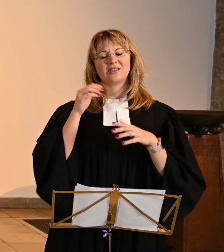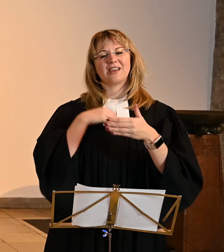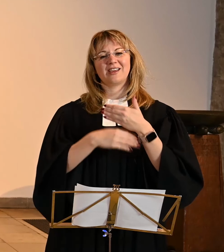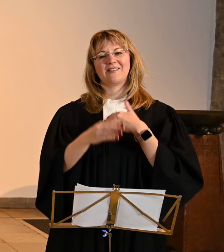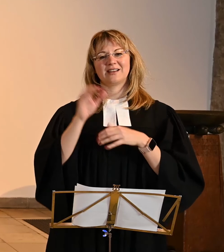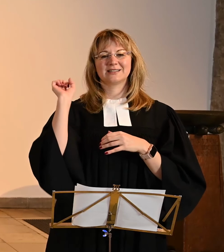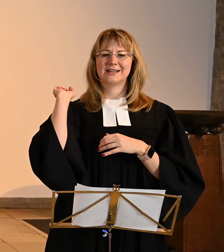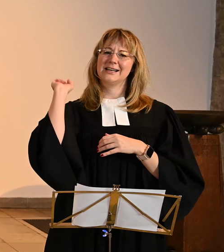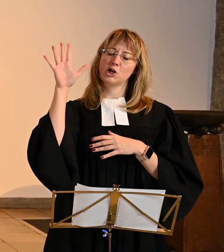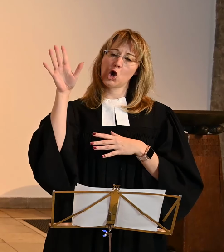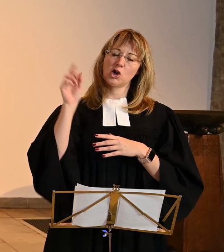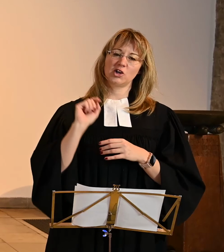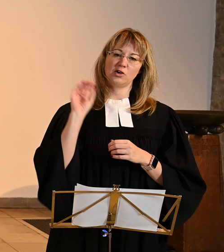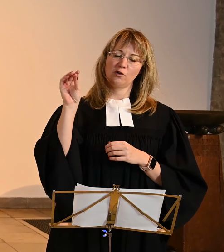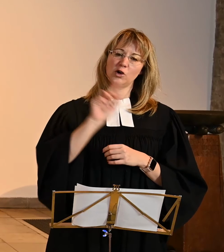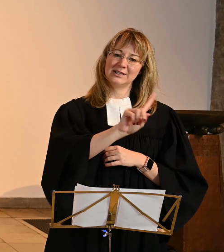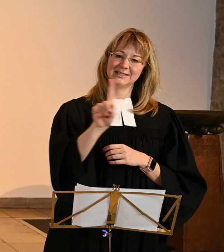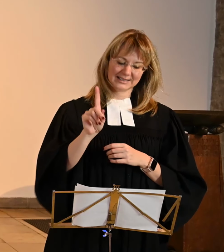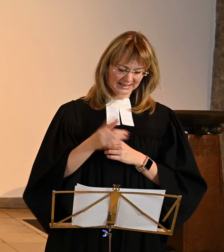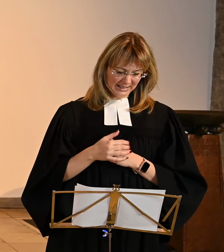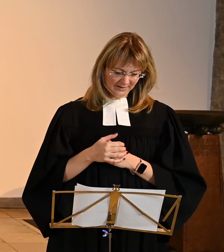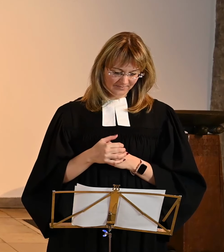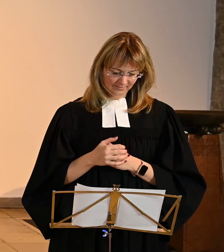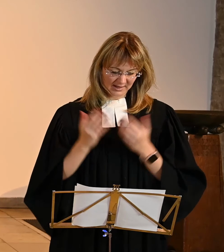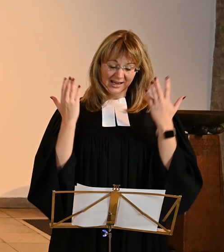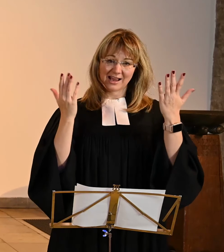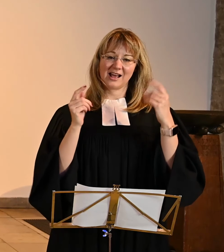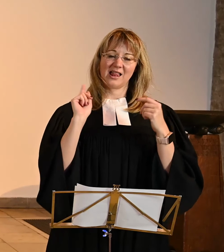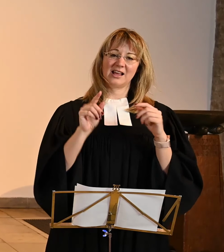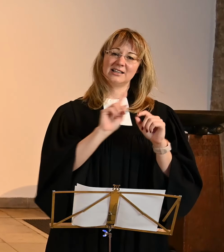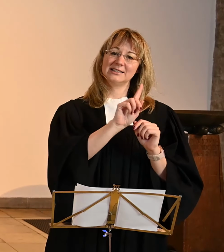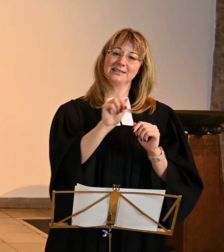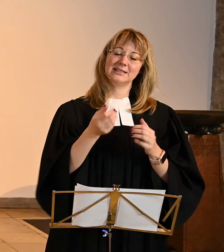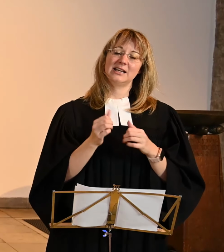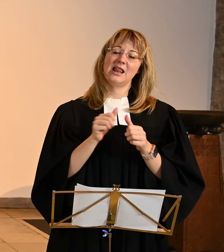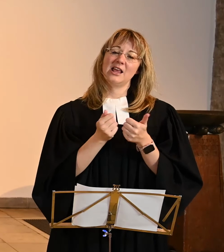ihnen. Herr, lass sie leben in Frieden. Amen.